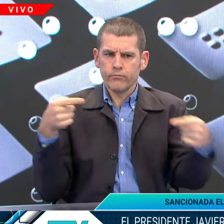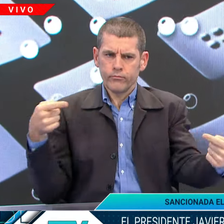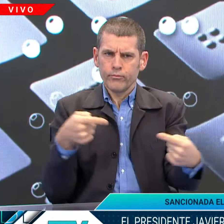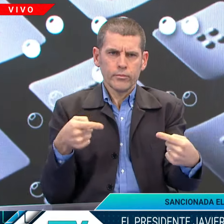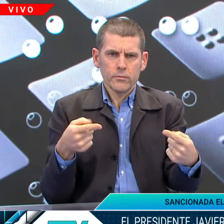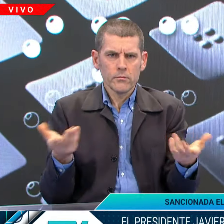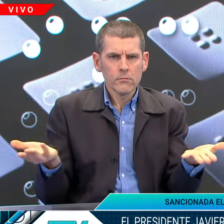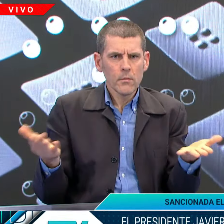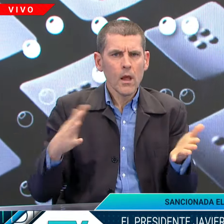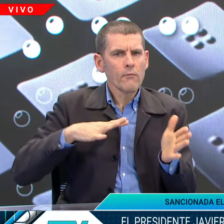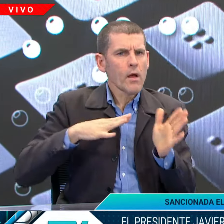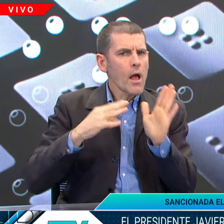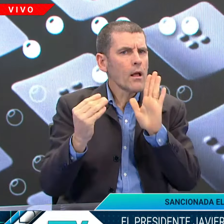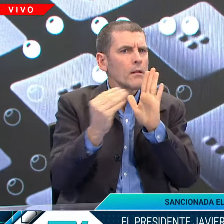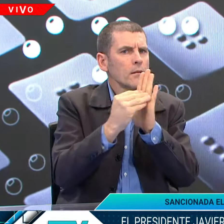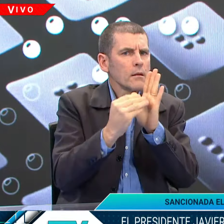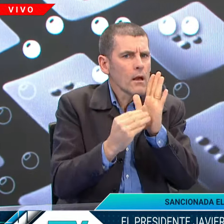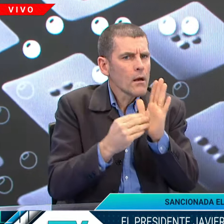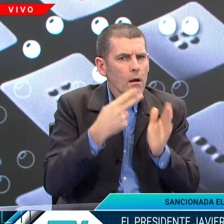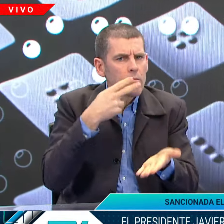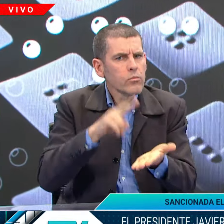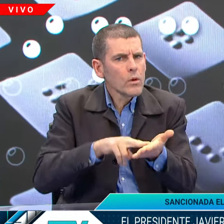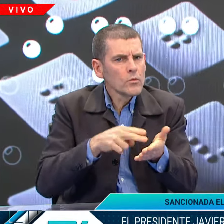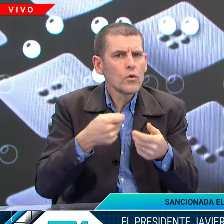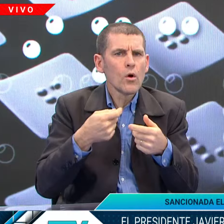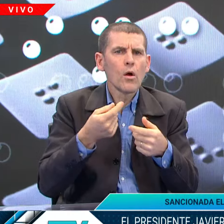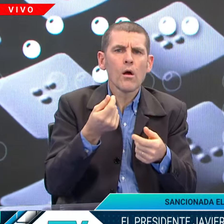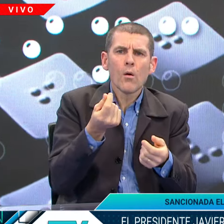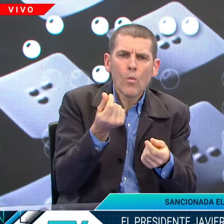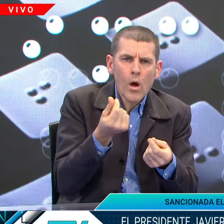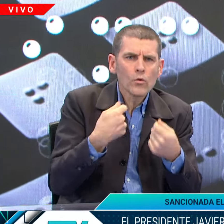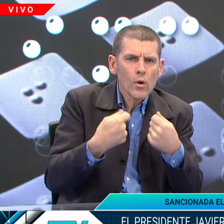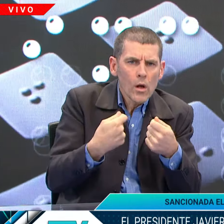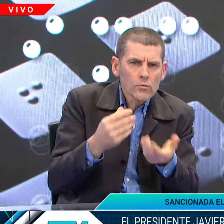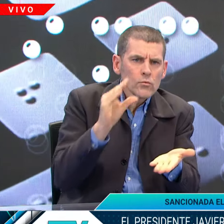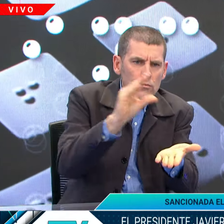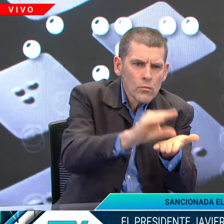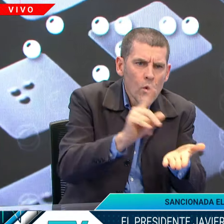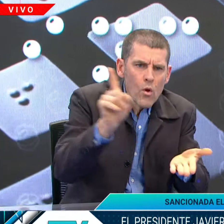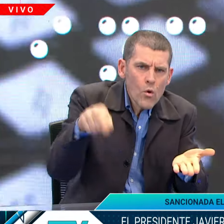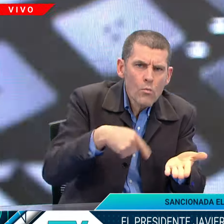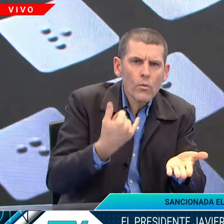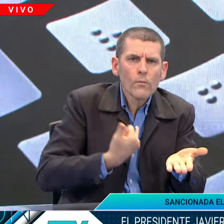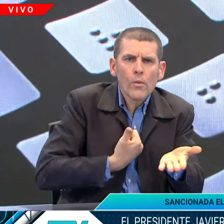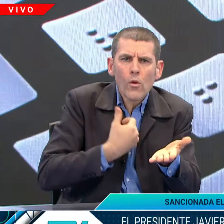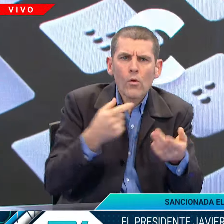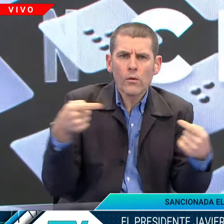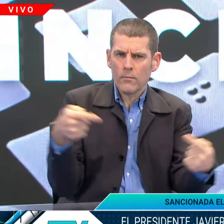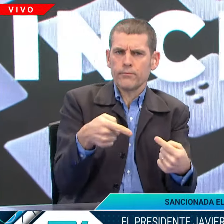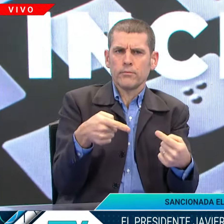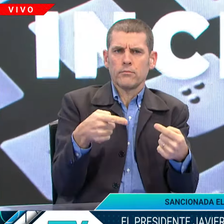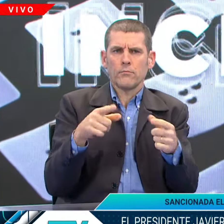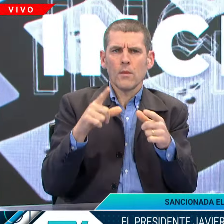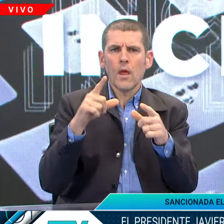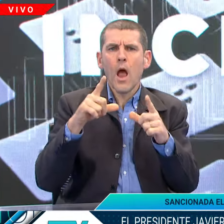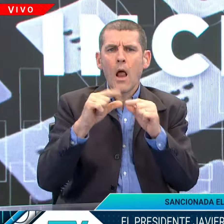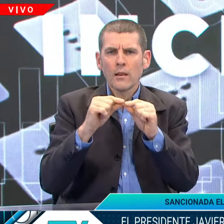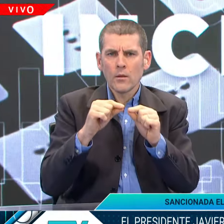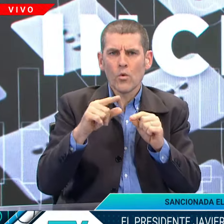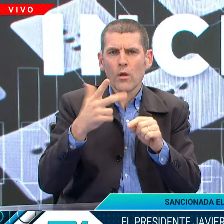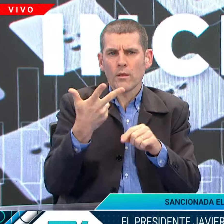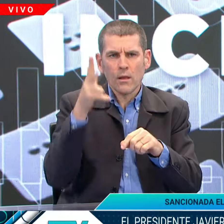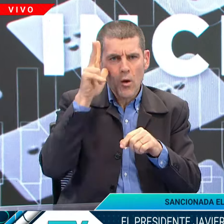detalla el impacto fiscal ni la fuente de financiamiento, contraviniendo el artículo 38 de la ley 24